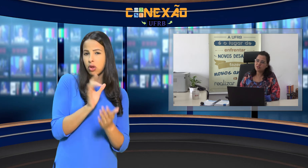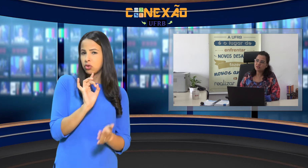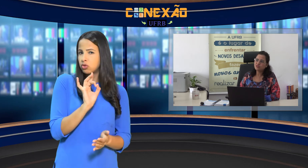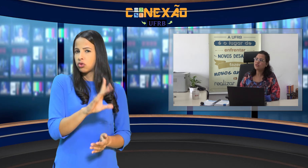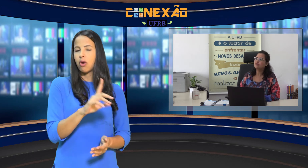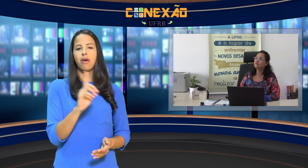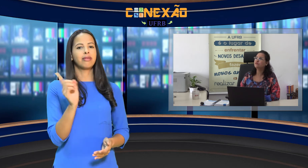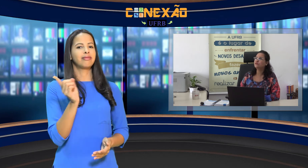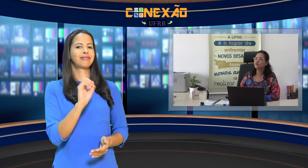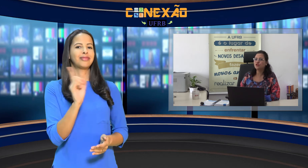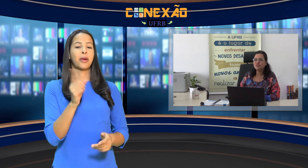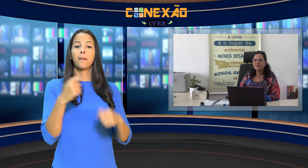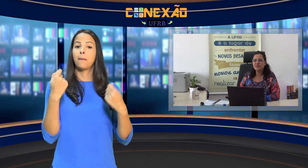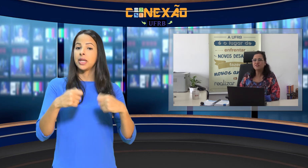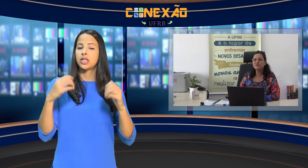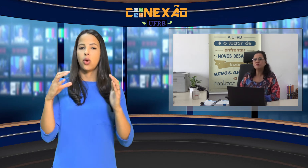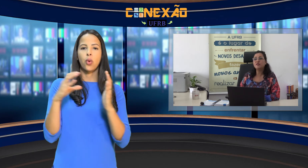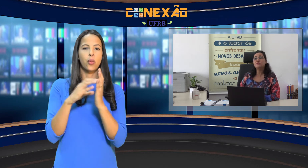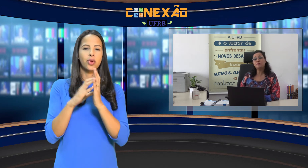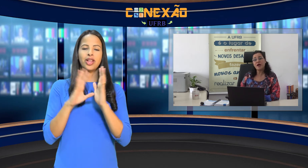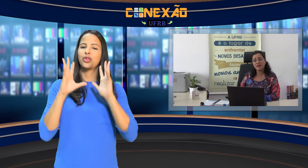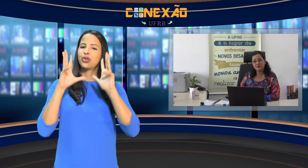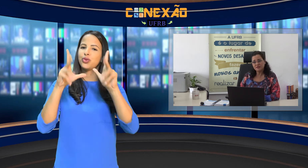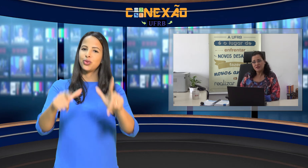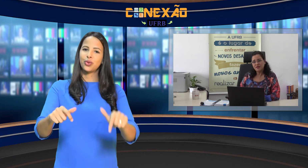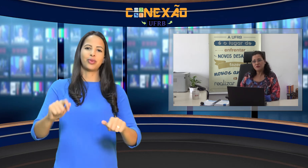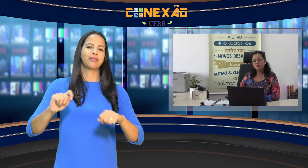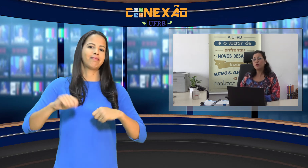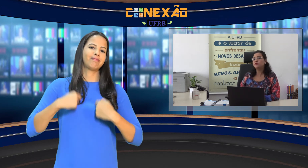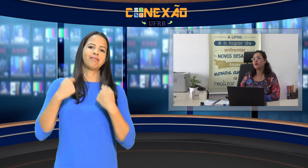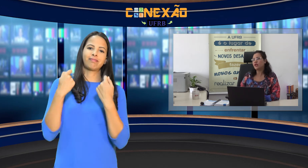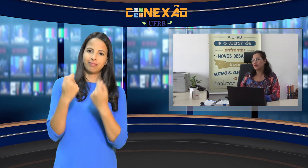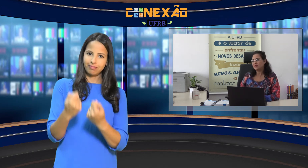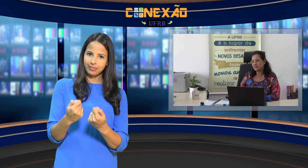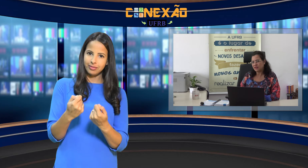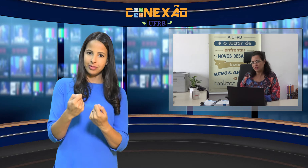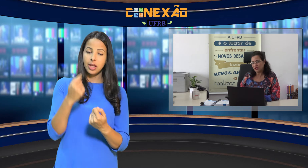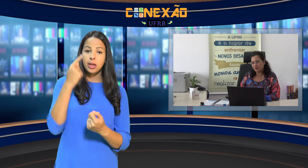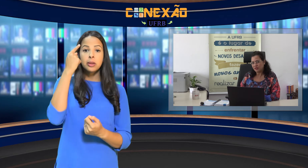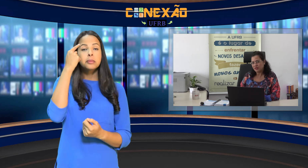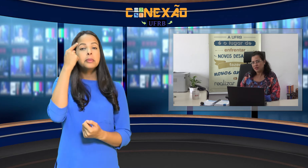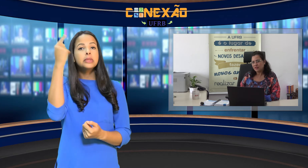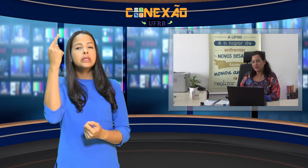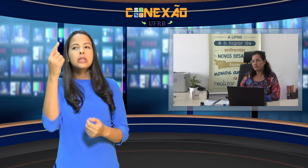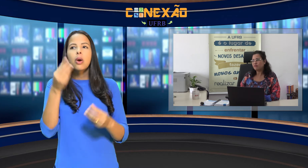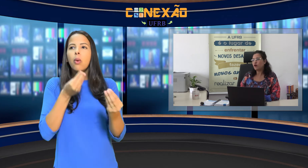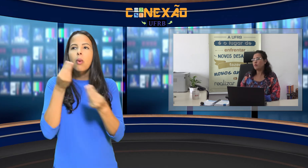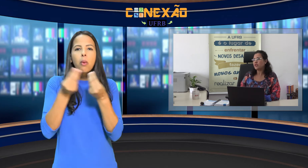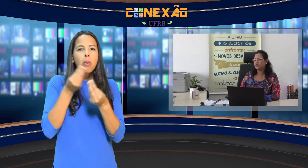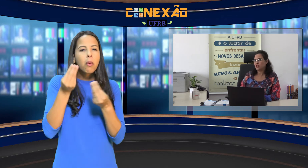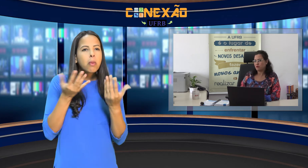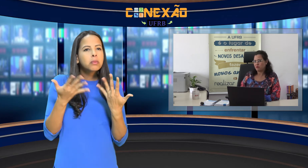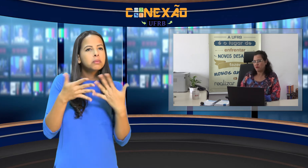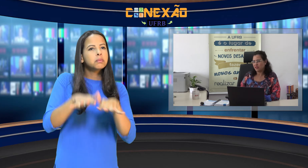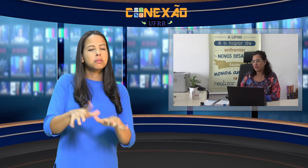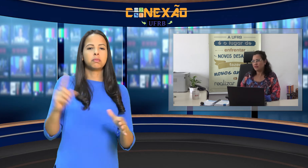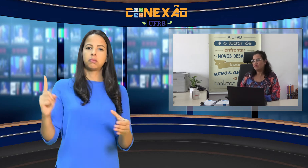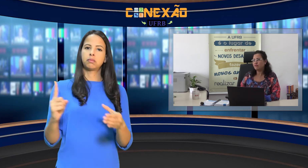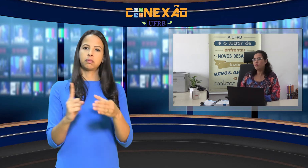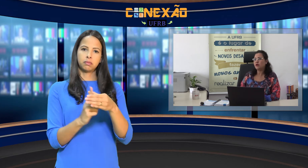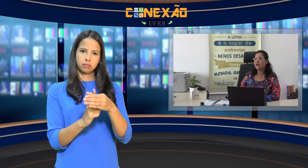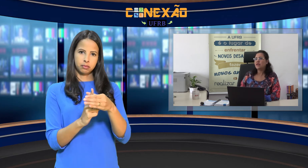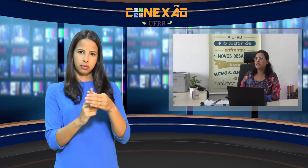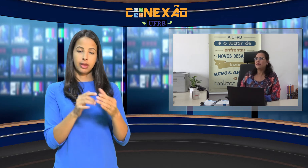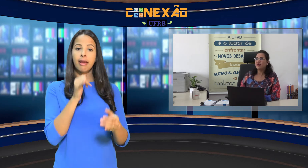técnicos administrativos, dos docentes, mas dos pares, dos próprios colegas da sala de aula, da forma que a gente acolhe,